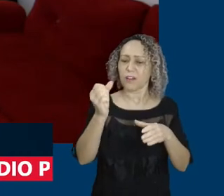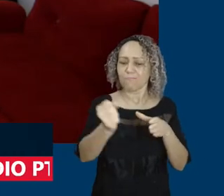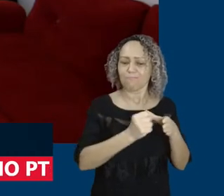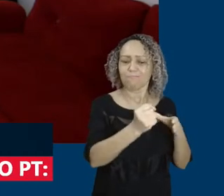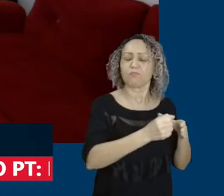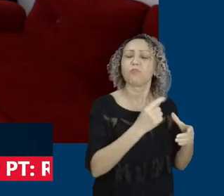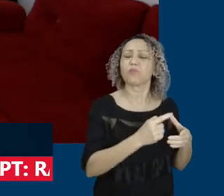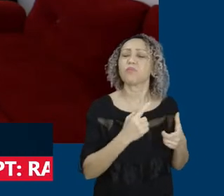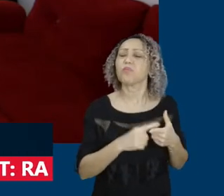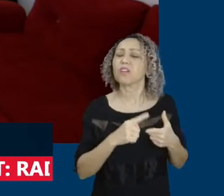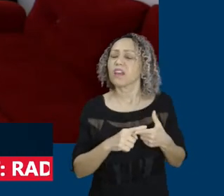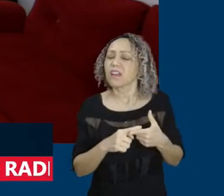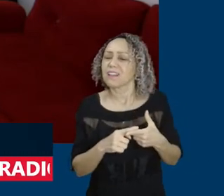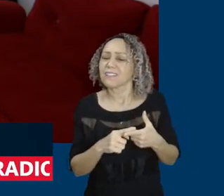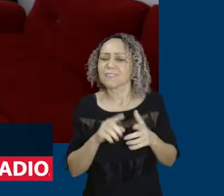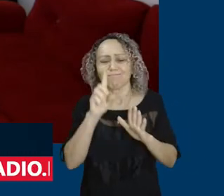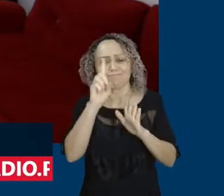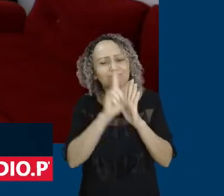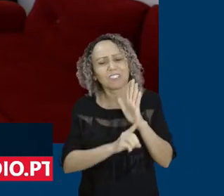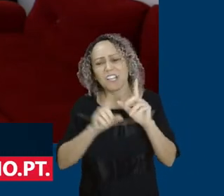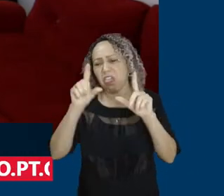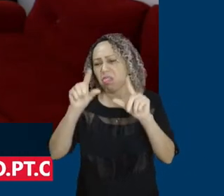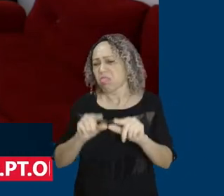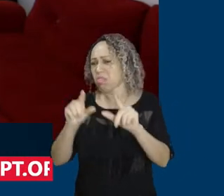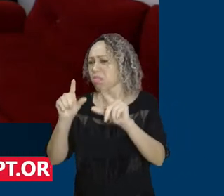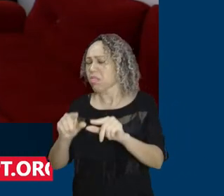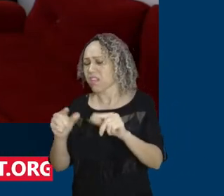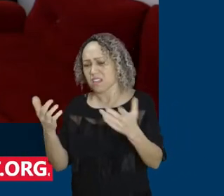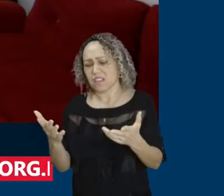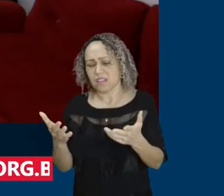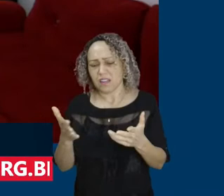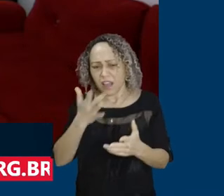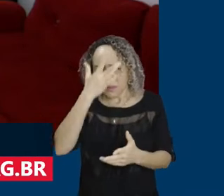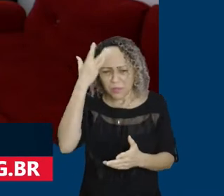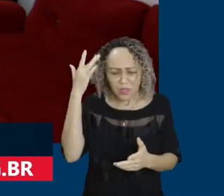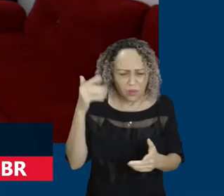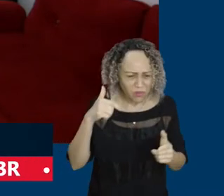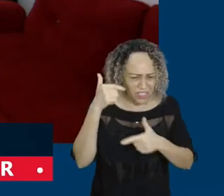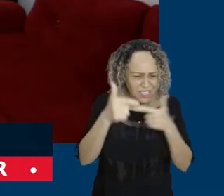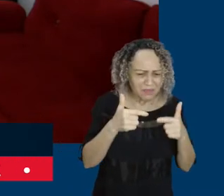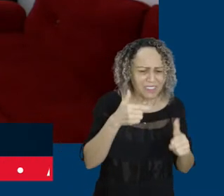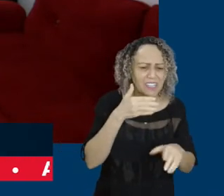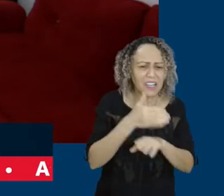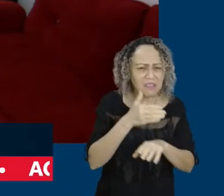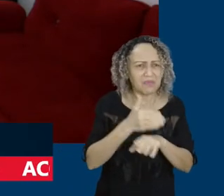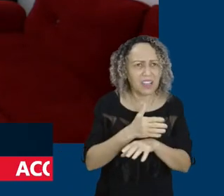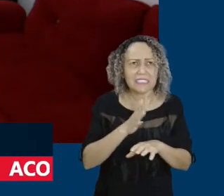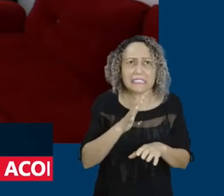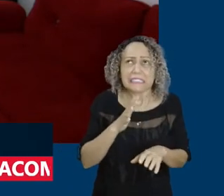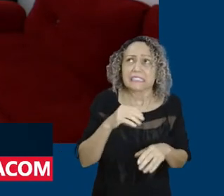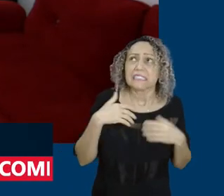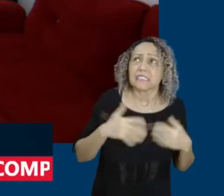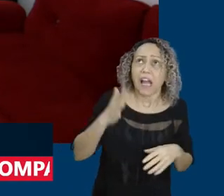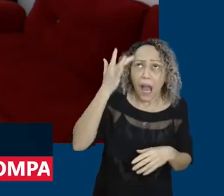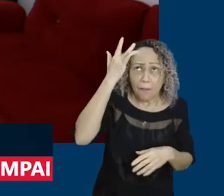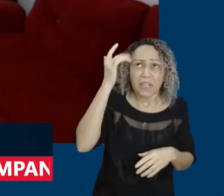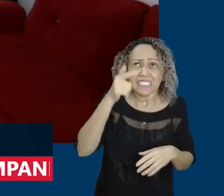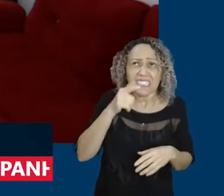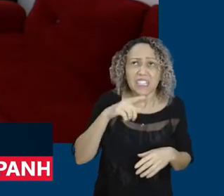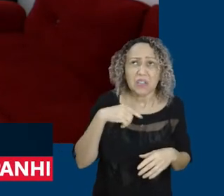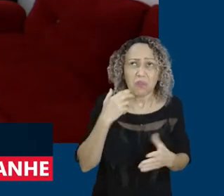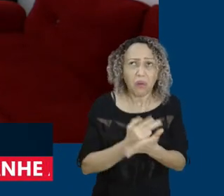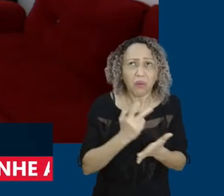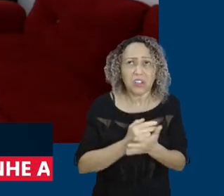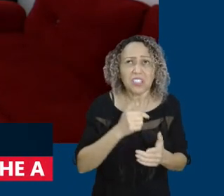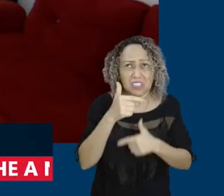menos segurança nos contratos. A pessoa vai trabalhar sem saber o dia de amanhã se ela vai chegar lá bater com a porta, com a cara